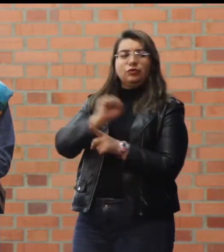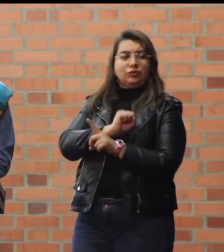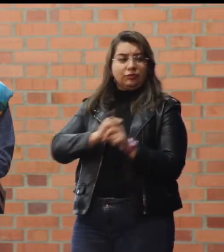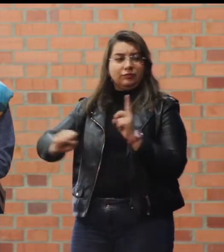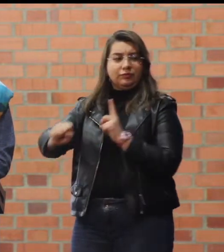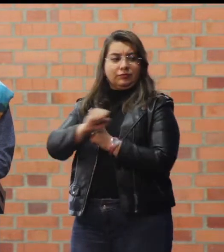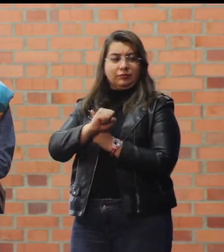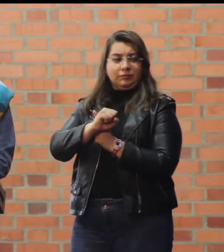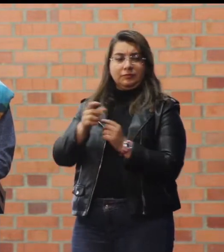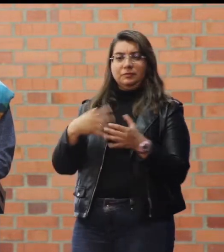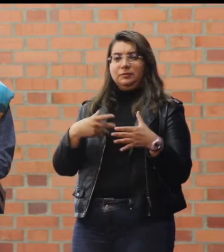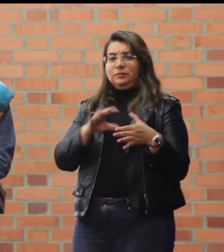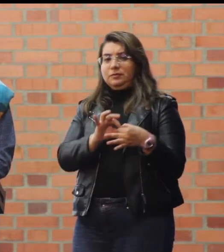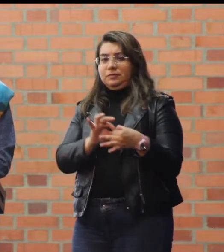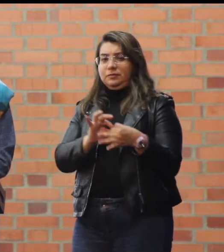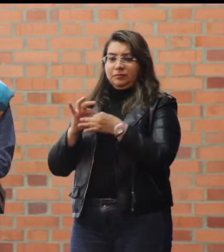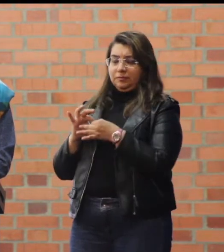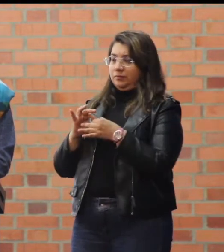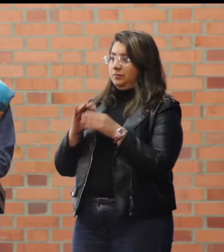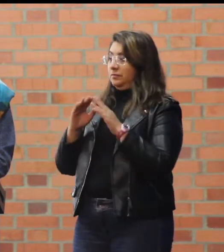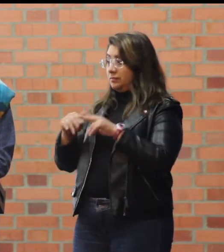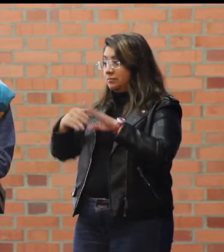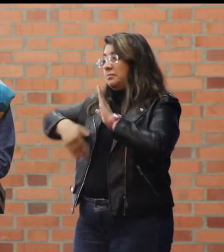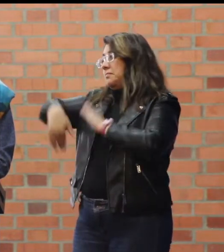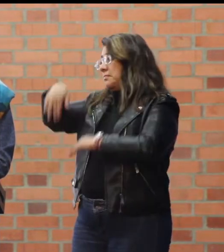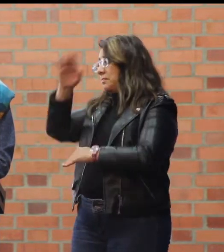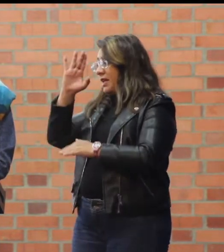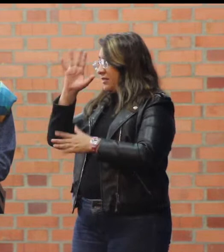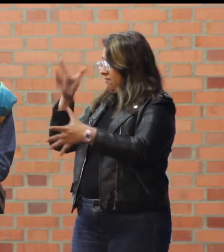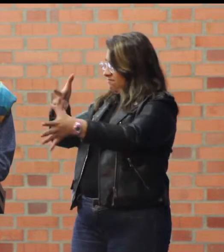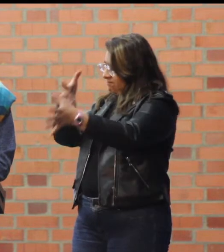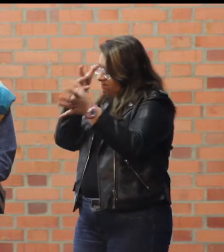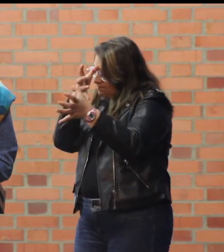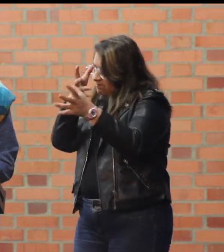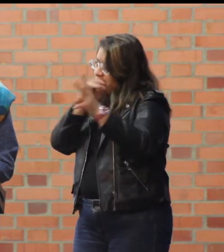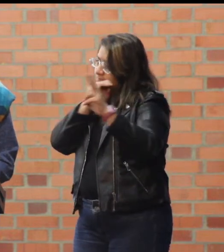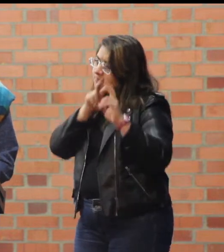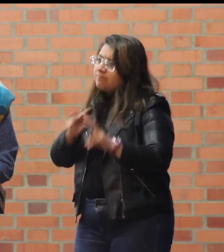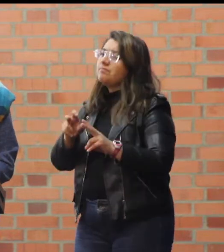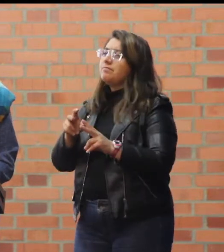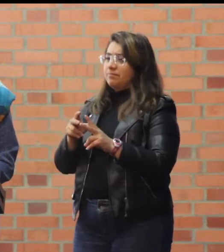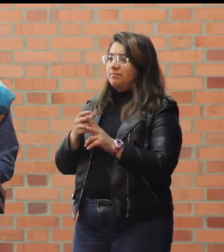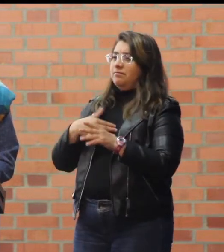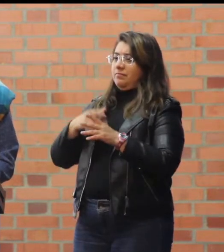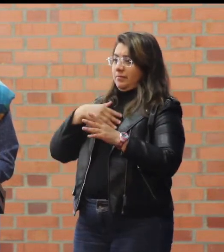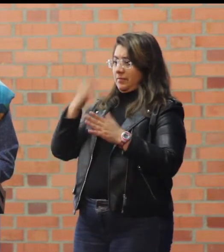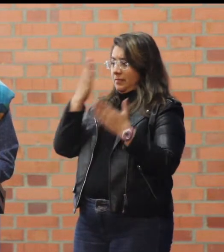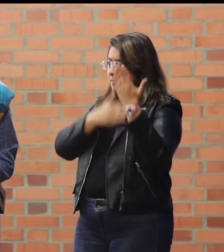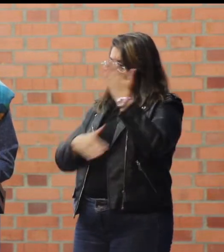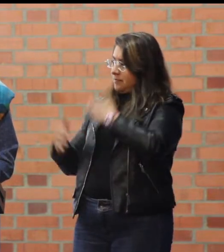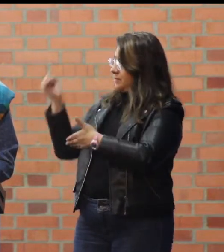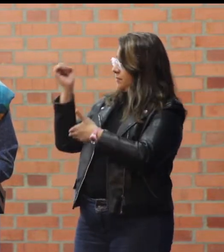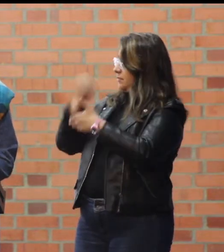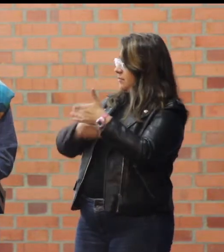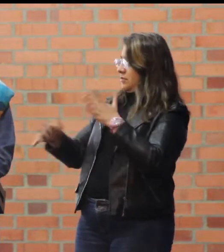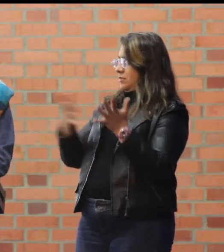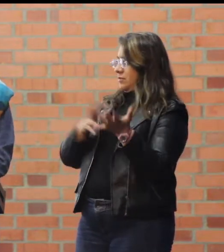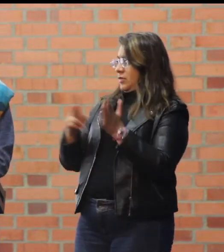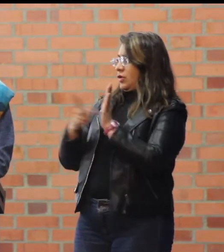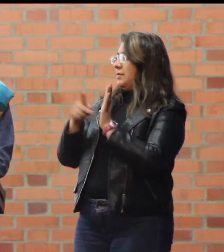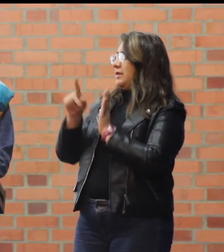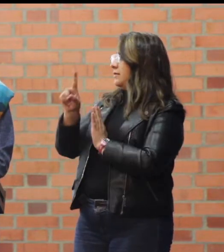dio lugar a una publicación sobre los efectos de la despenalización parcial del aborto en 2006